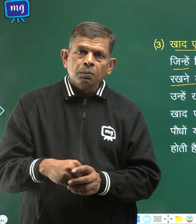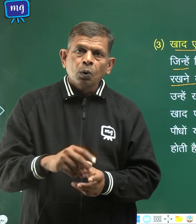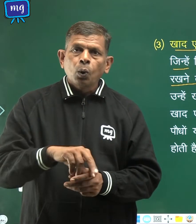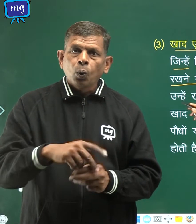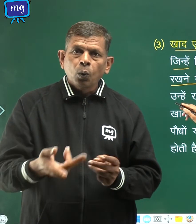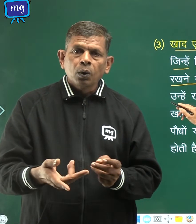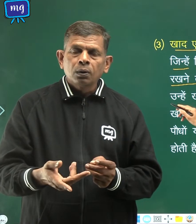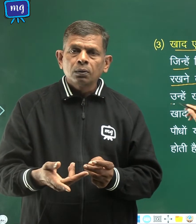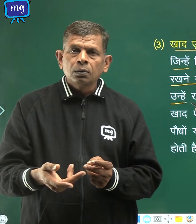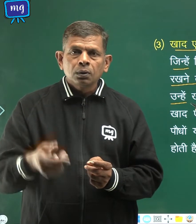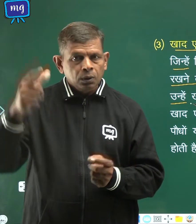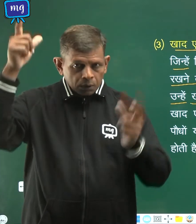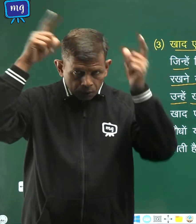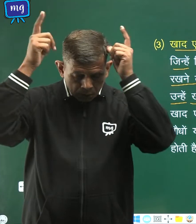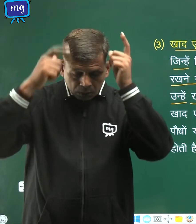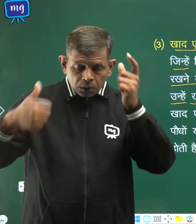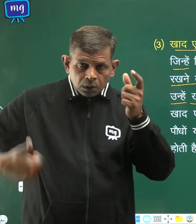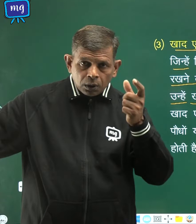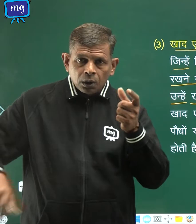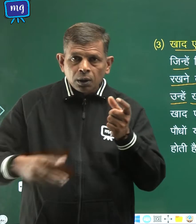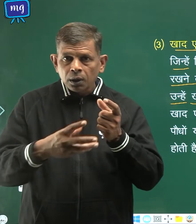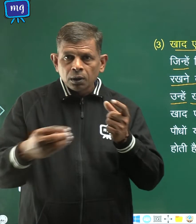उन्हें खाद एवं